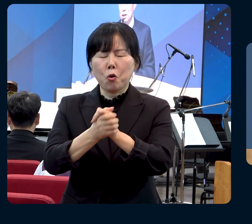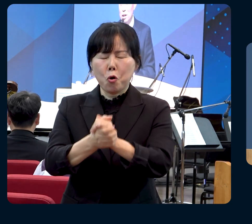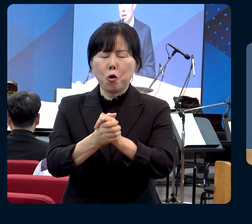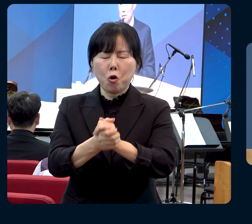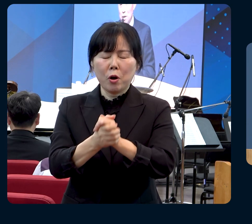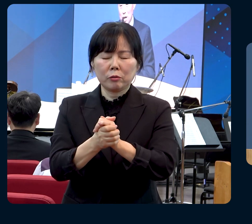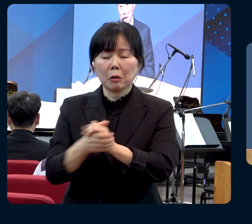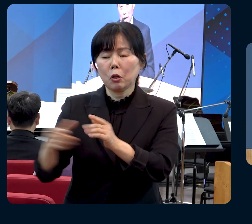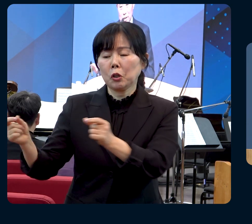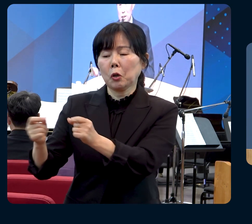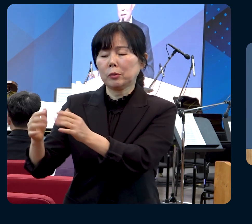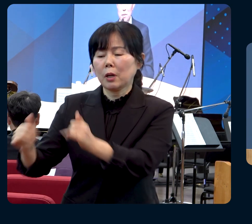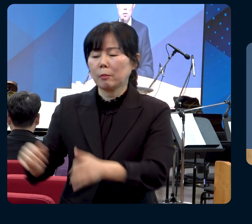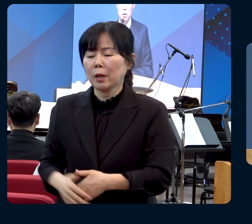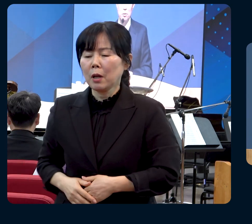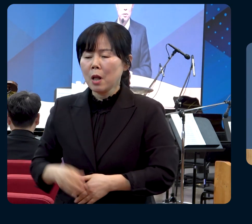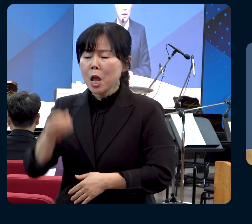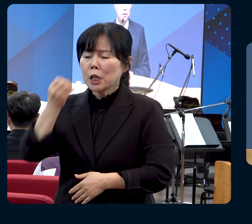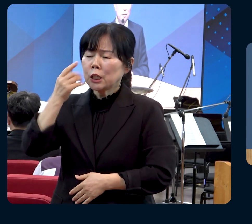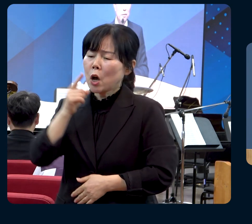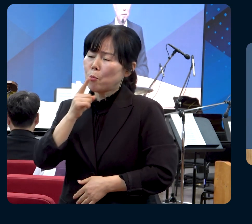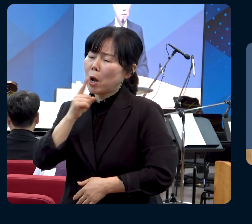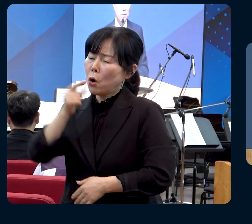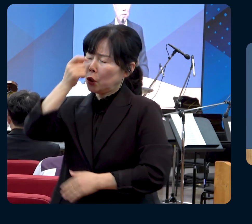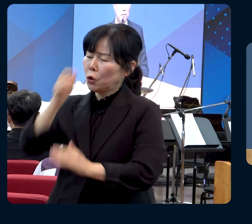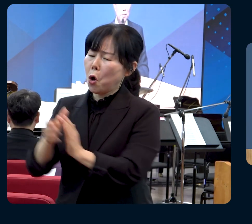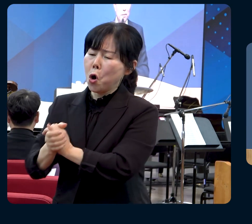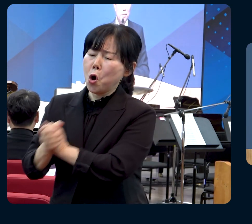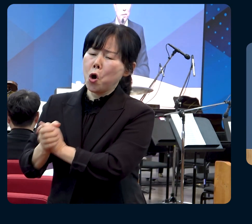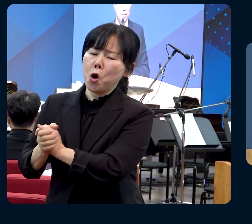앉은 분이 막 이상한 말로 기도를 해요.